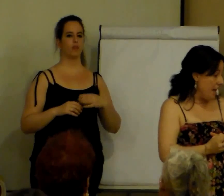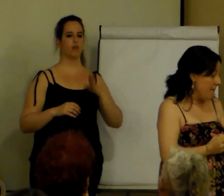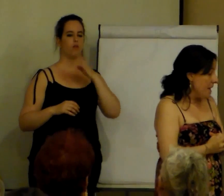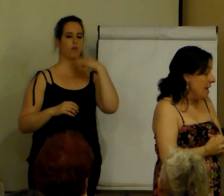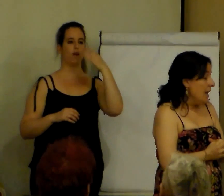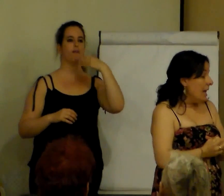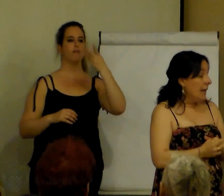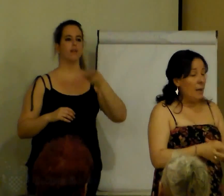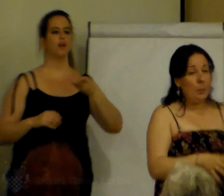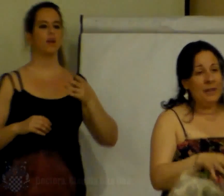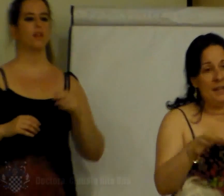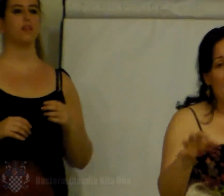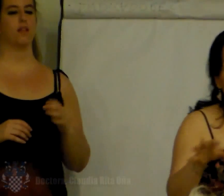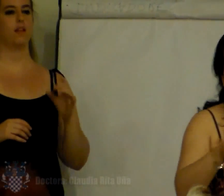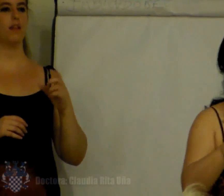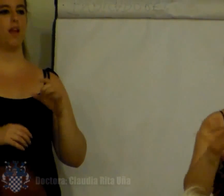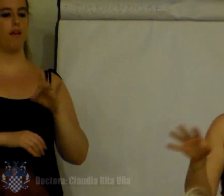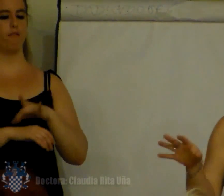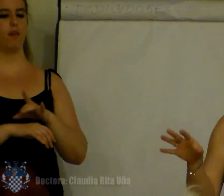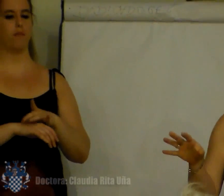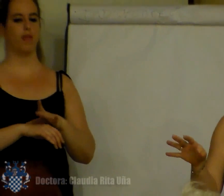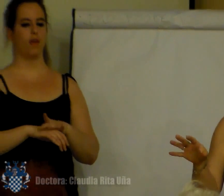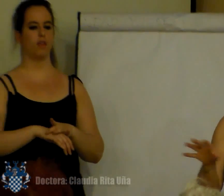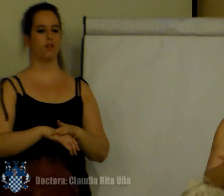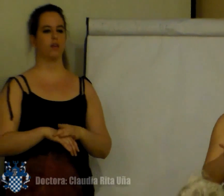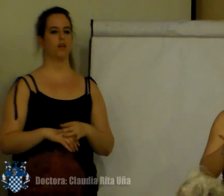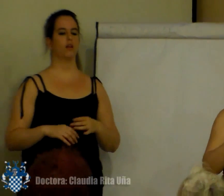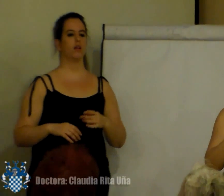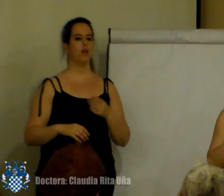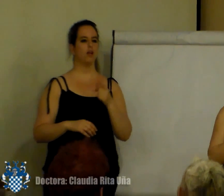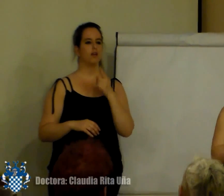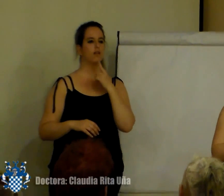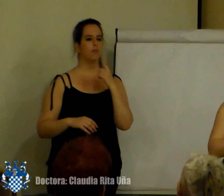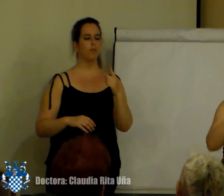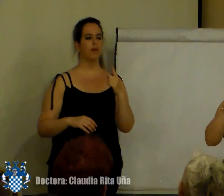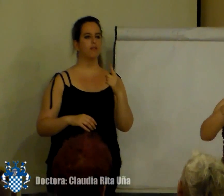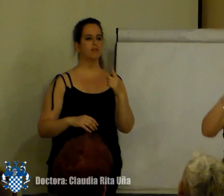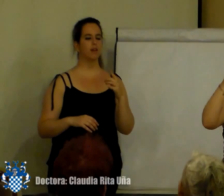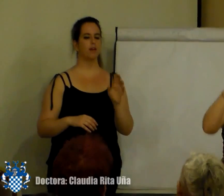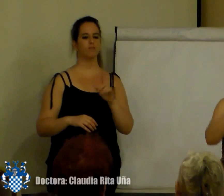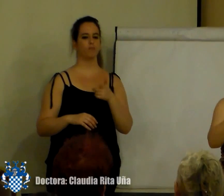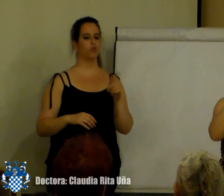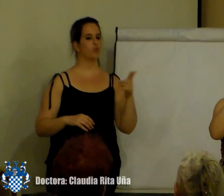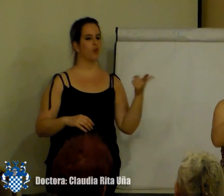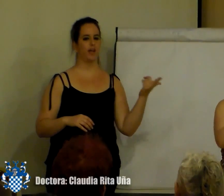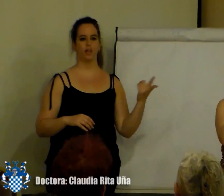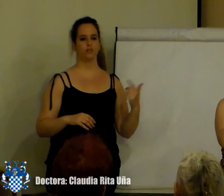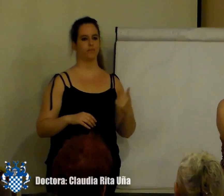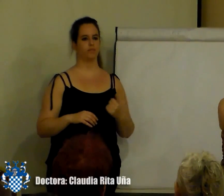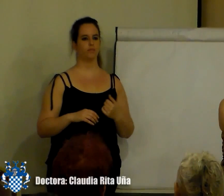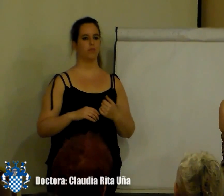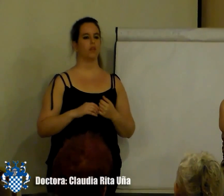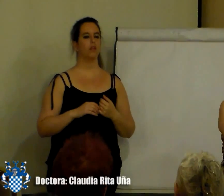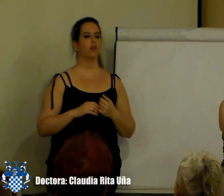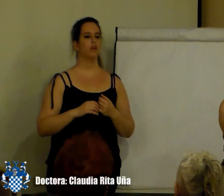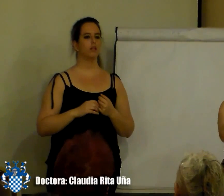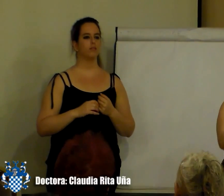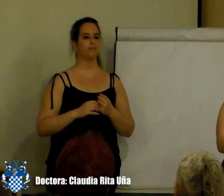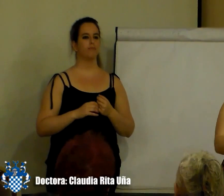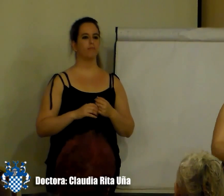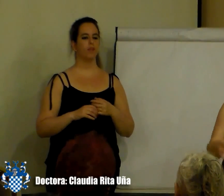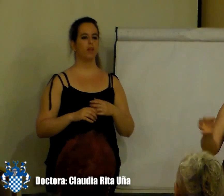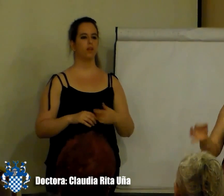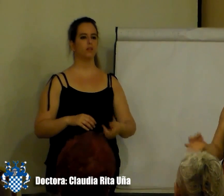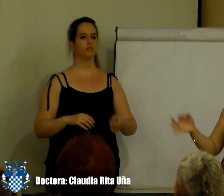de la enfermedad. La respuesta exacta no la tenemos, eso no tenemos un causal exacto que digamos 100%